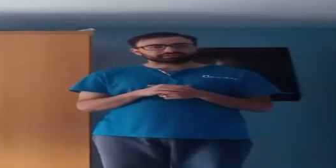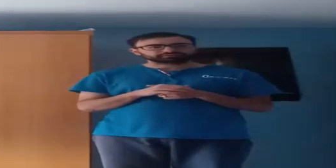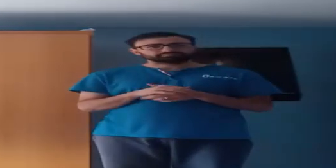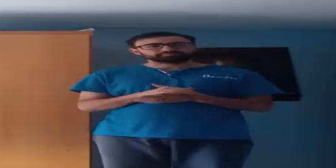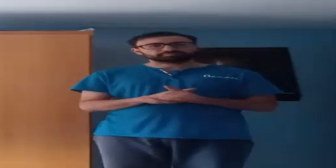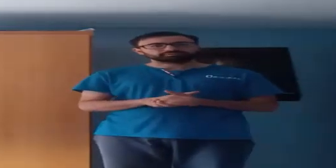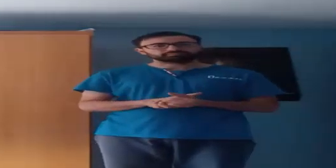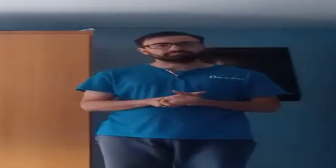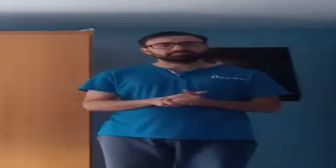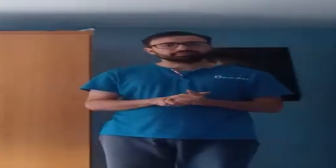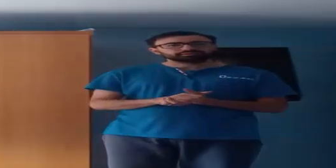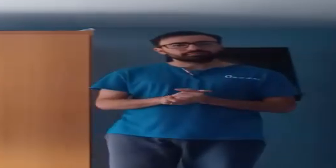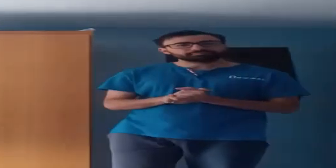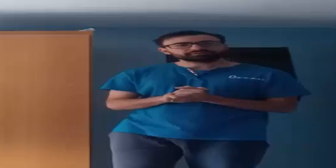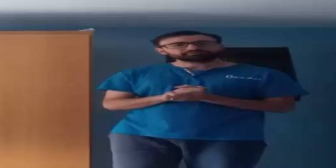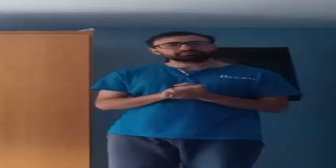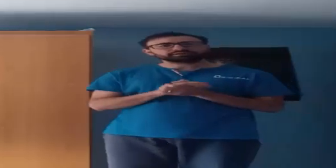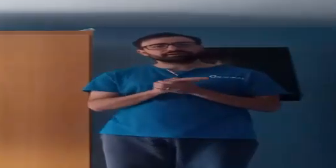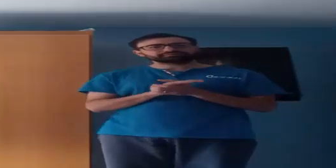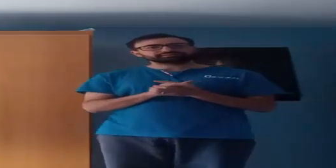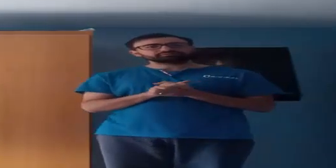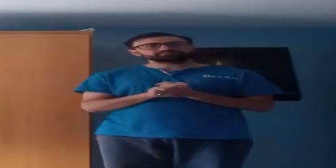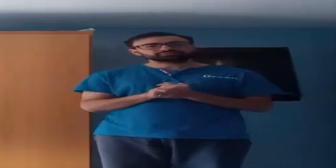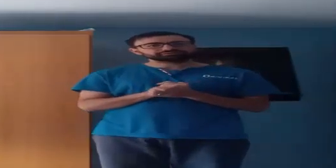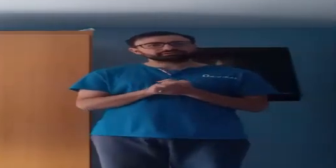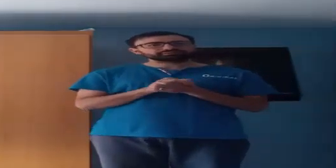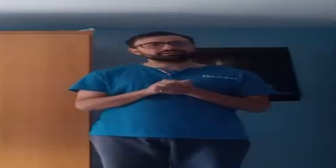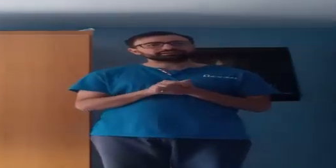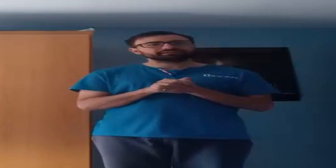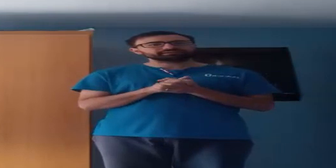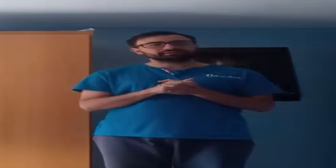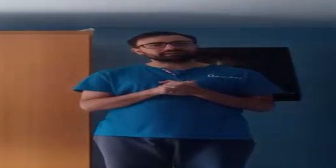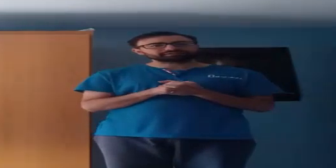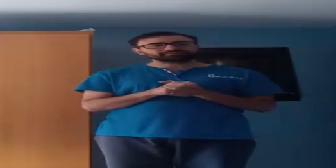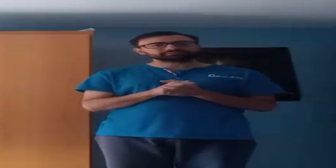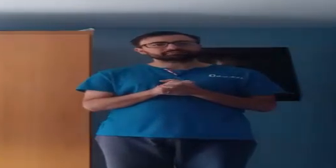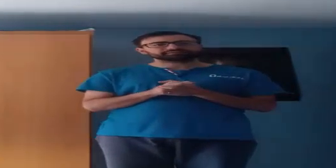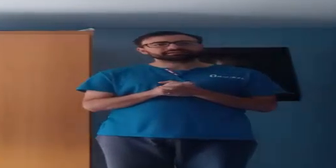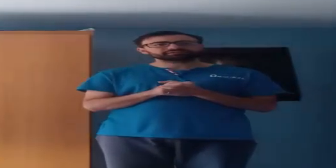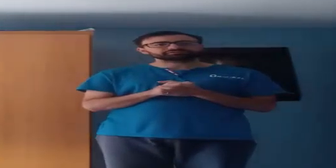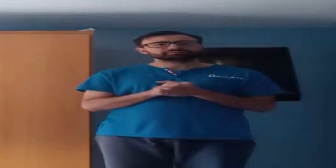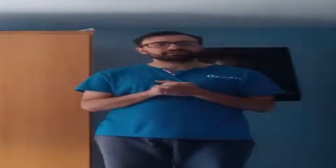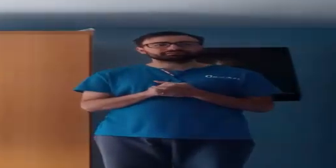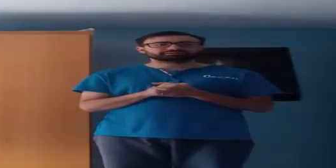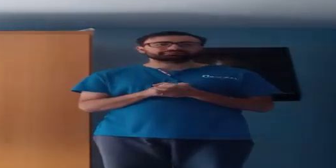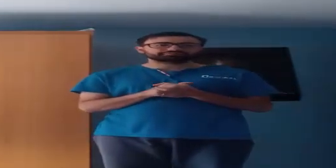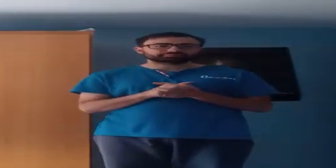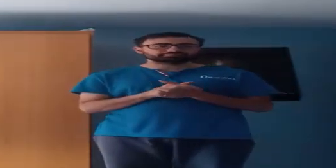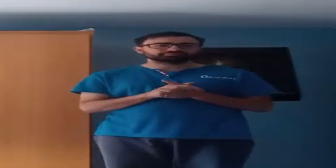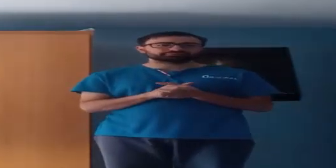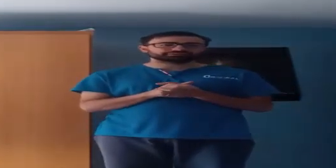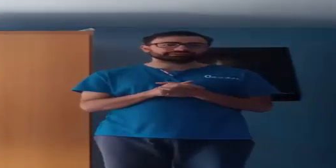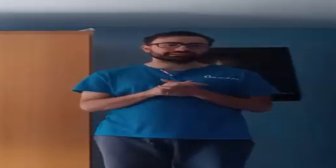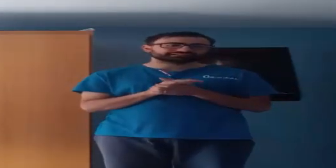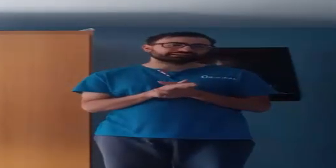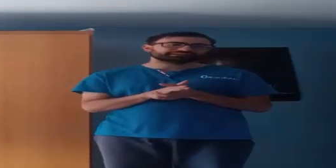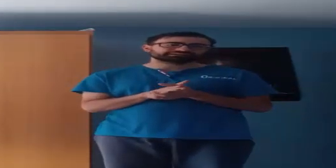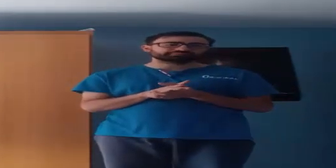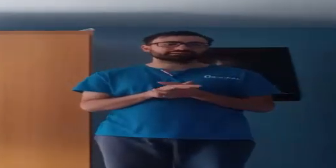hija. Pero Zeus sabía que Hades era el soberano del inframundo y era el que